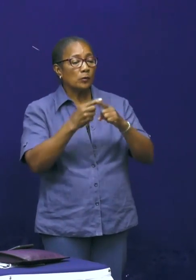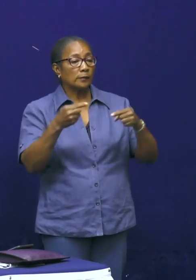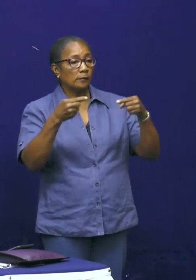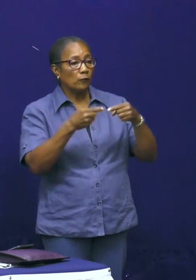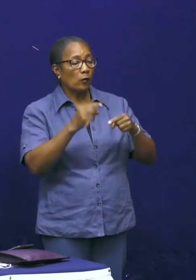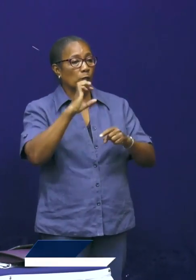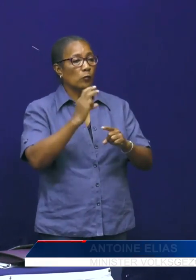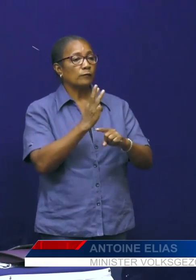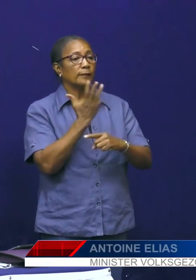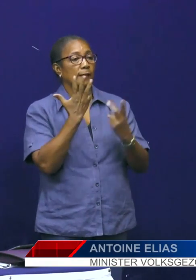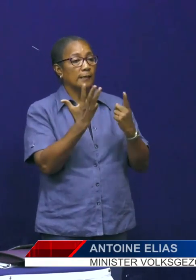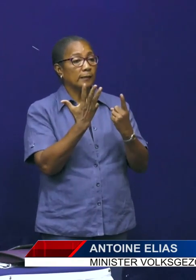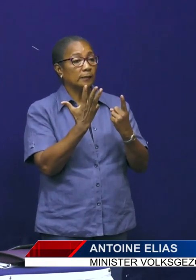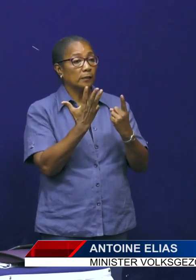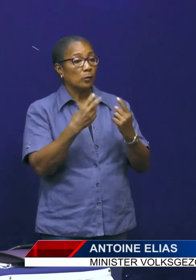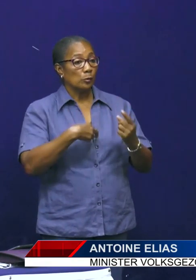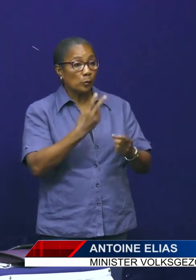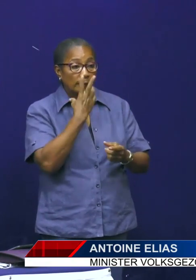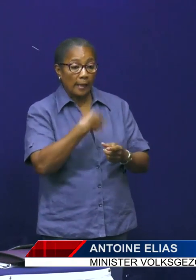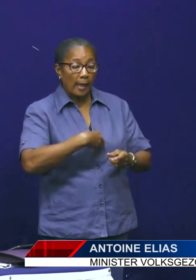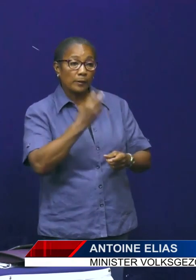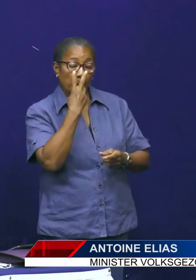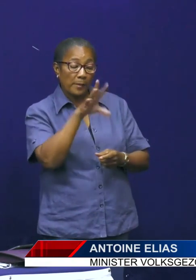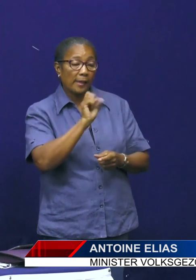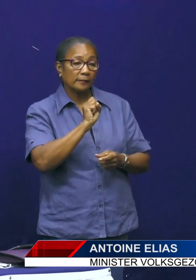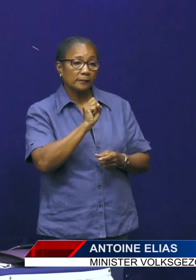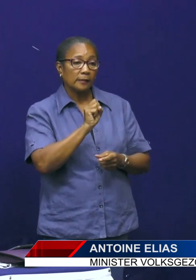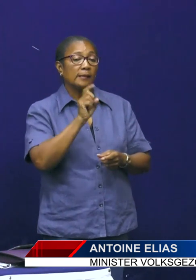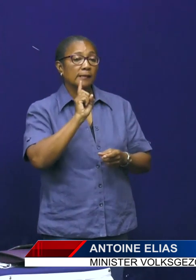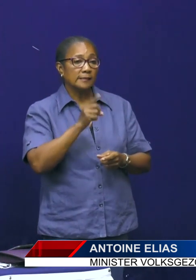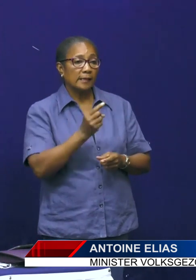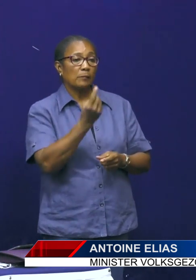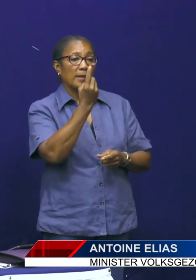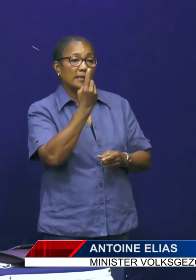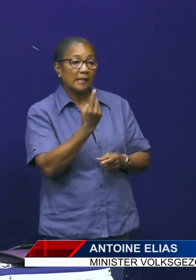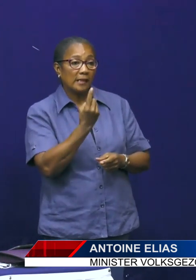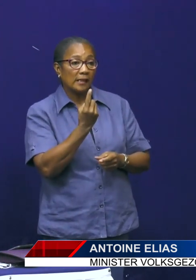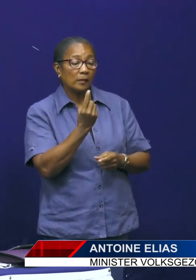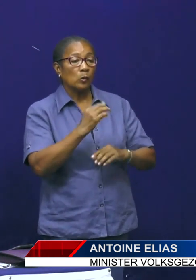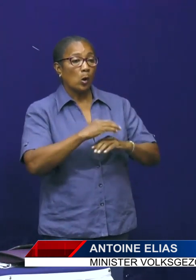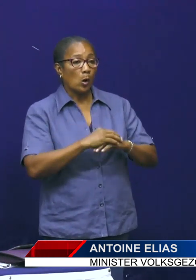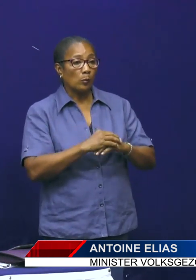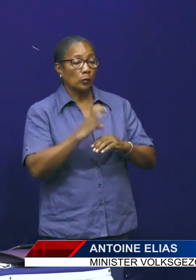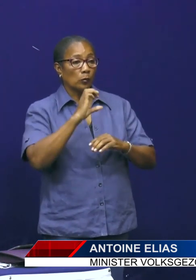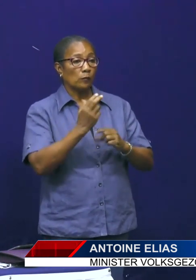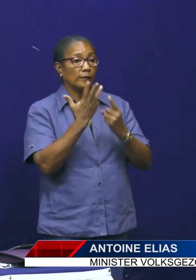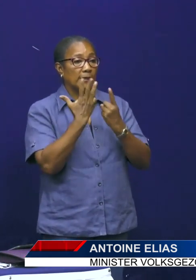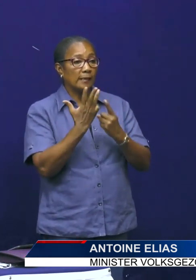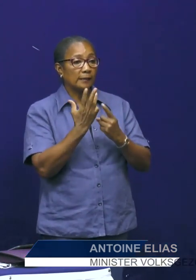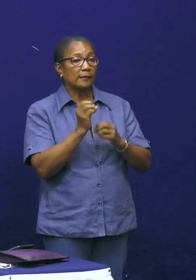COVID-19. Zoals jullie gemerkt hebben is dat meteen op de COVID-19 website